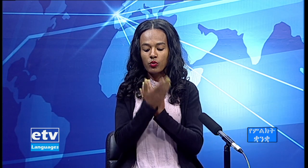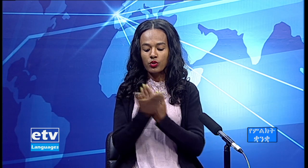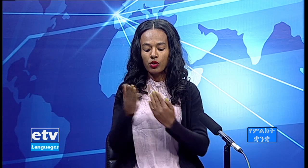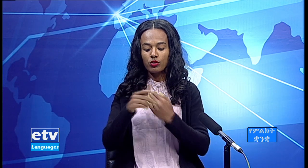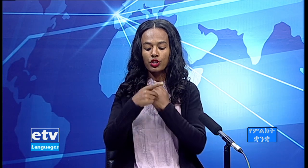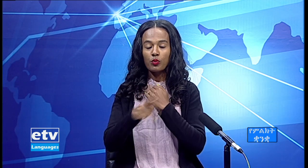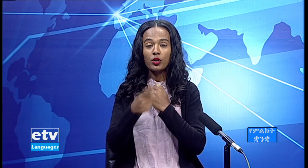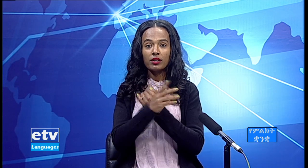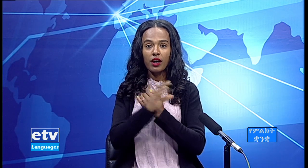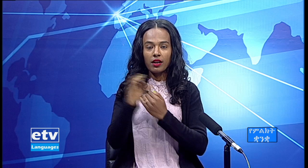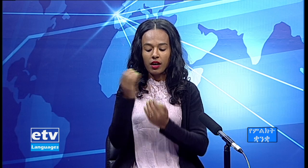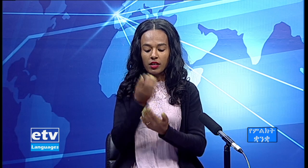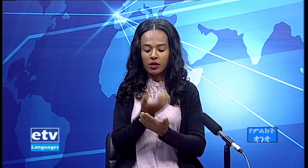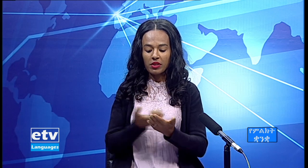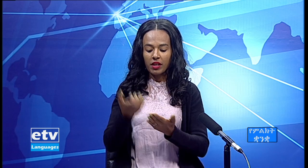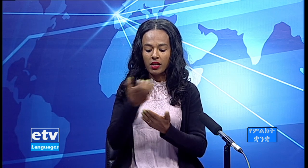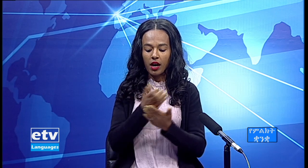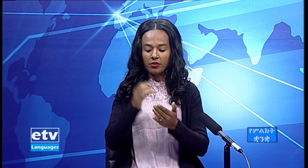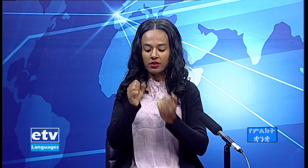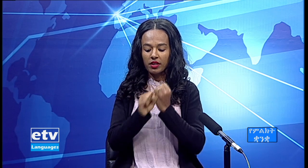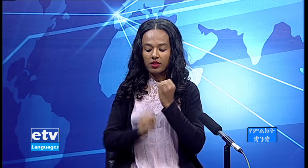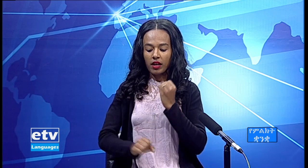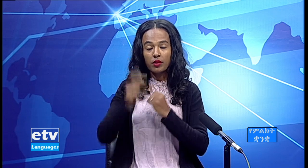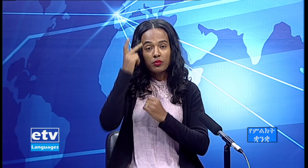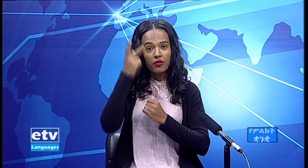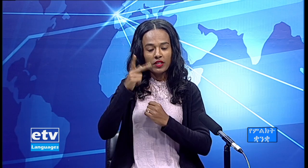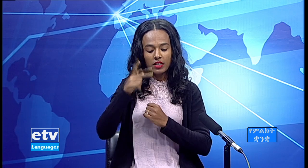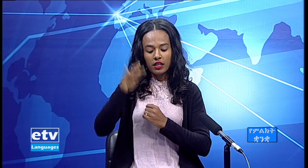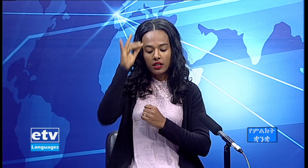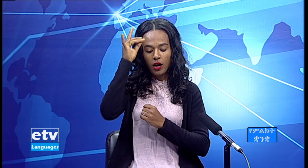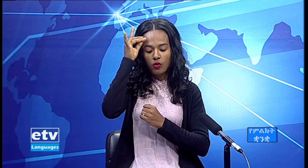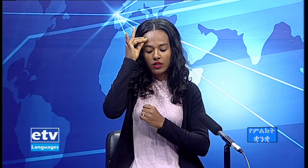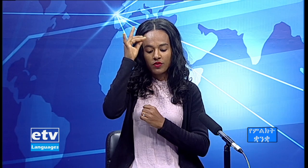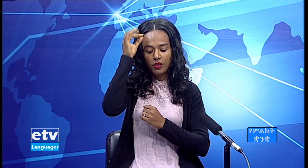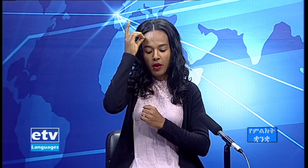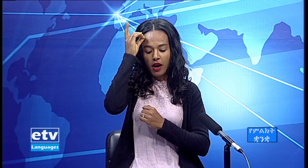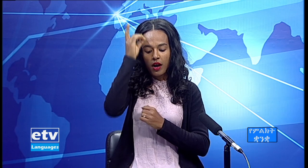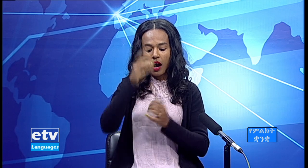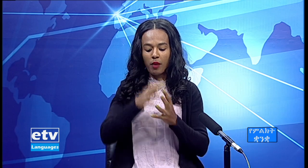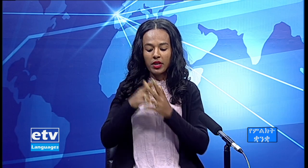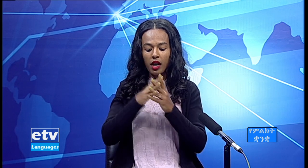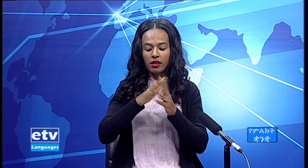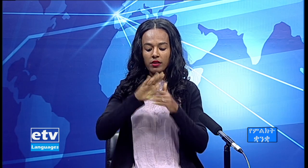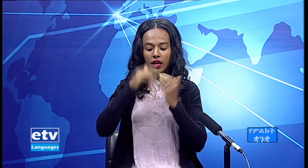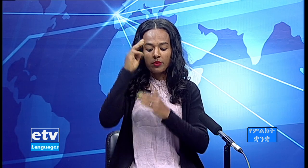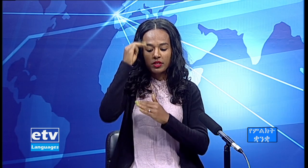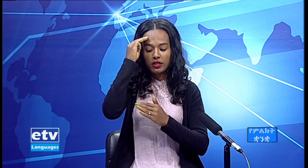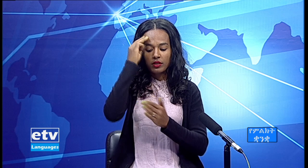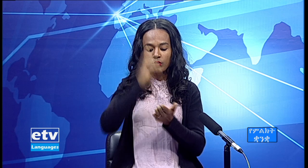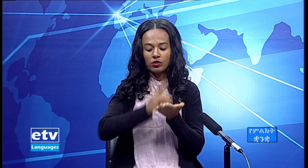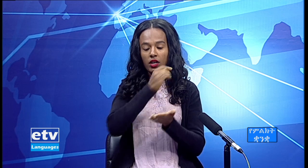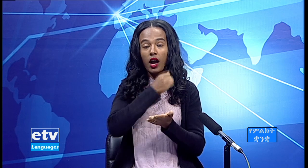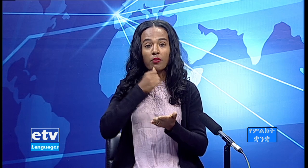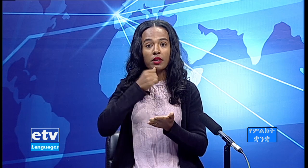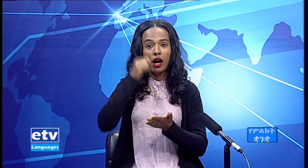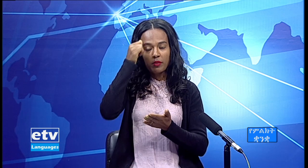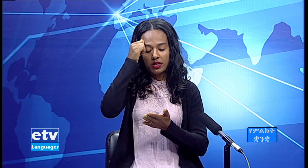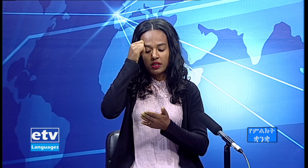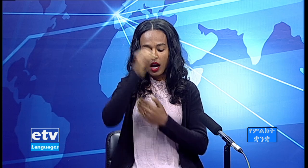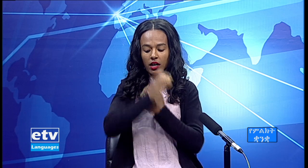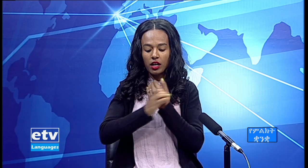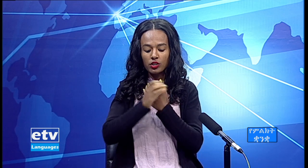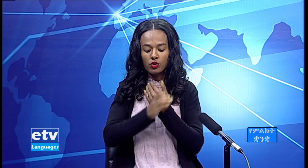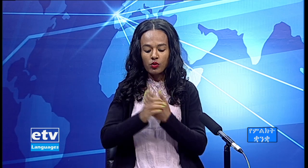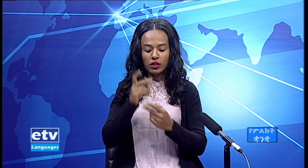የአፍሪካ ጉዳዮች የፖለቲካና የምጣኔ ሀብት ተንታኝ ፕሮፌሰር ላውረስ ፍሪማ አሜሪካ ጠቅላይ ሚኒስትር ዶክተር አብይ